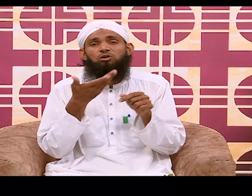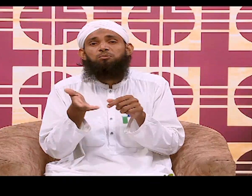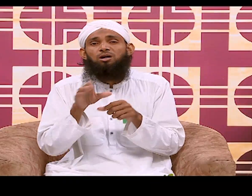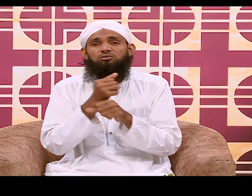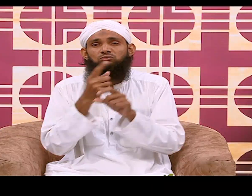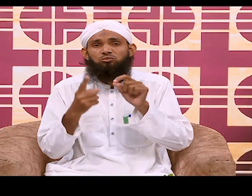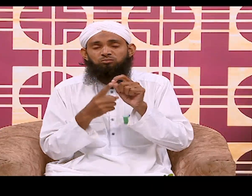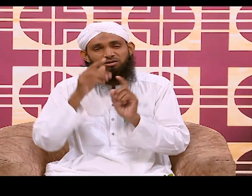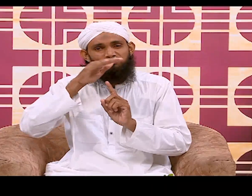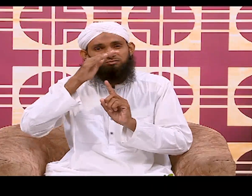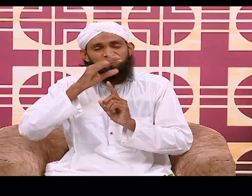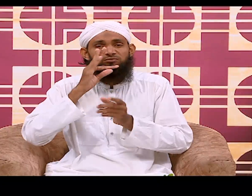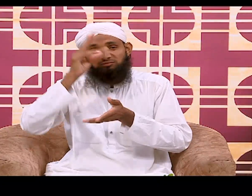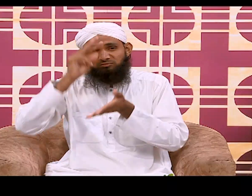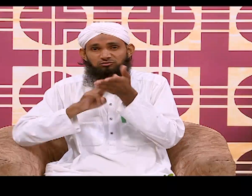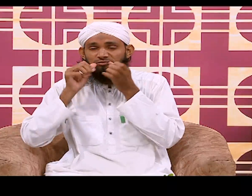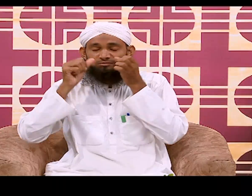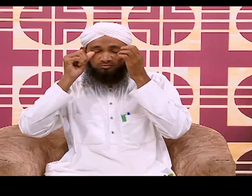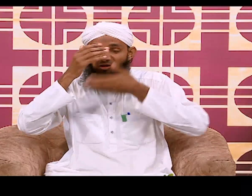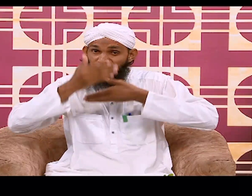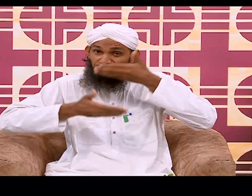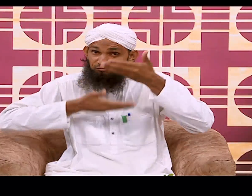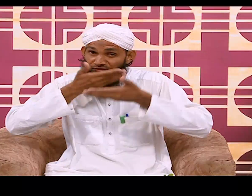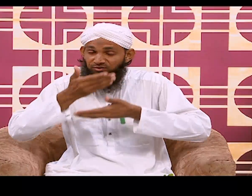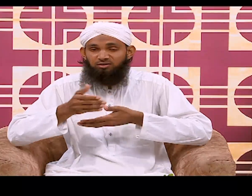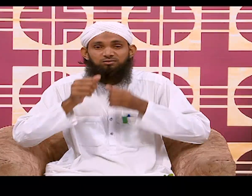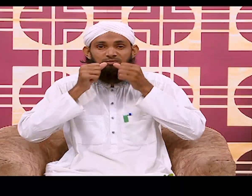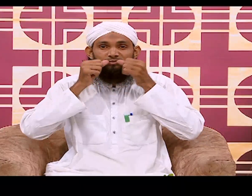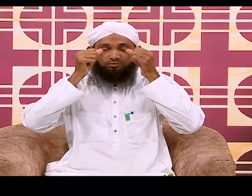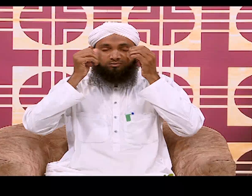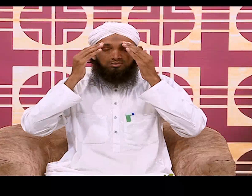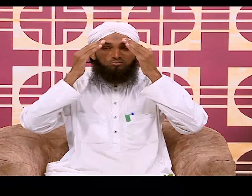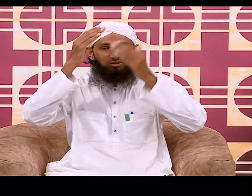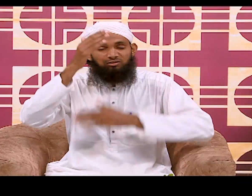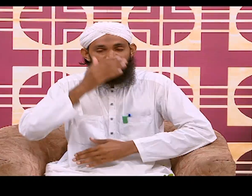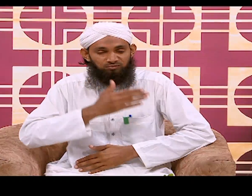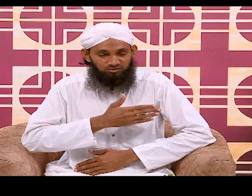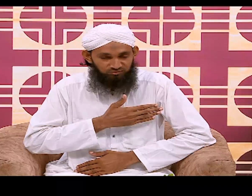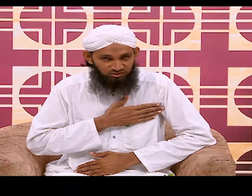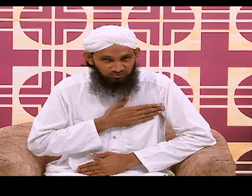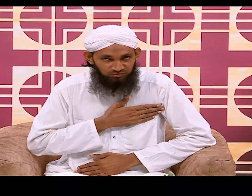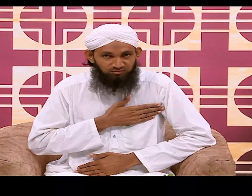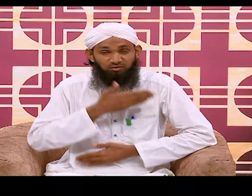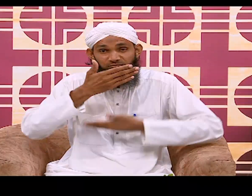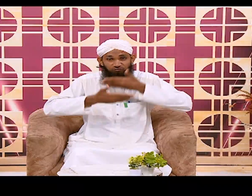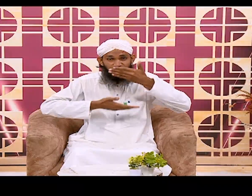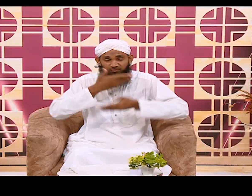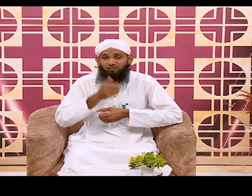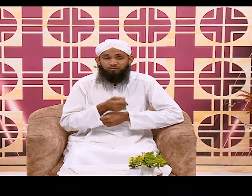ایک حدیث پاک بیان فرمائی۔ اللہ پاک کے آخری نبی رسول ہاشمی صلی اللہ علیہ وآلہ وسلم نے فرمایا